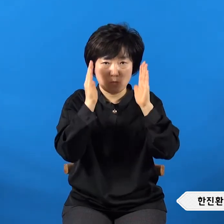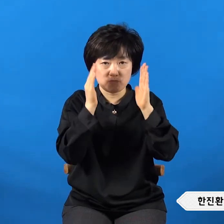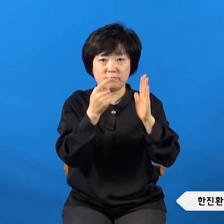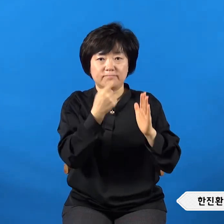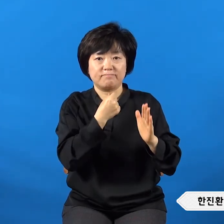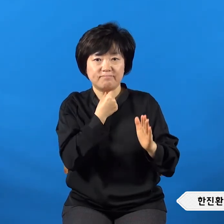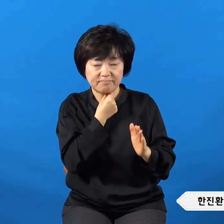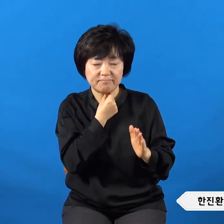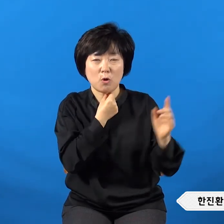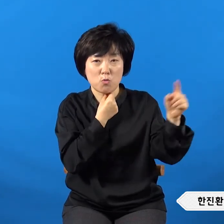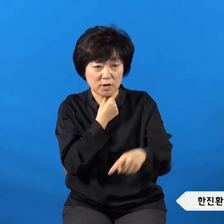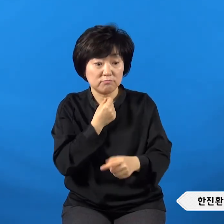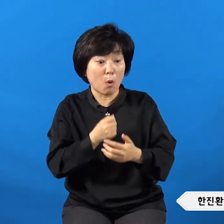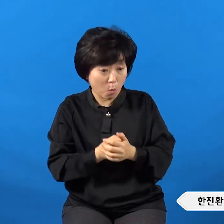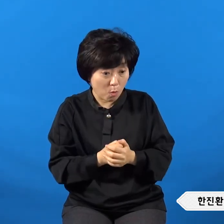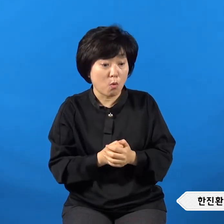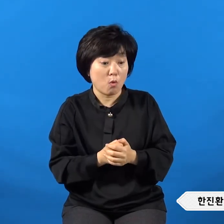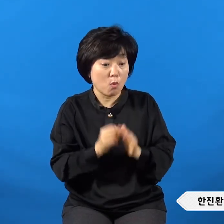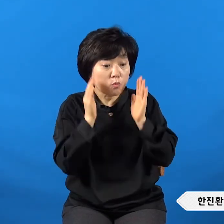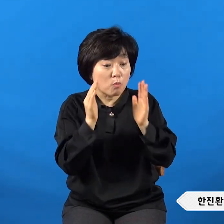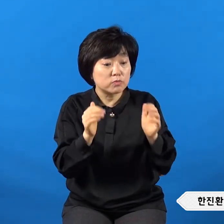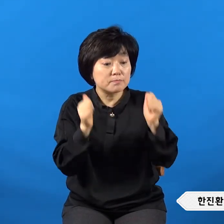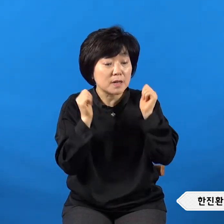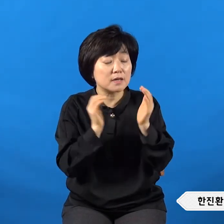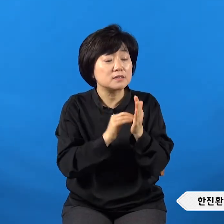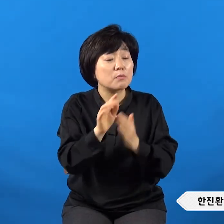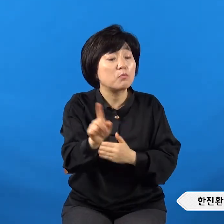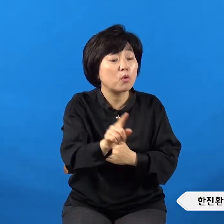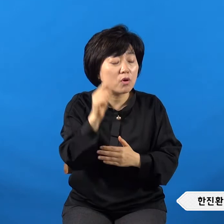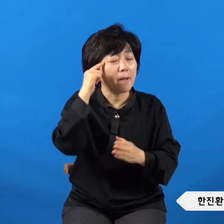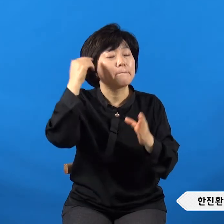물었더니 박사학위를 준비하겠다고 합니다.